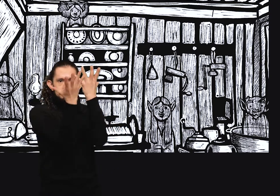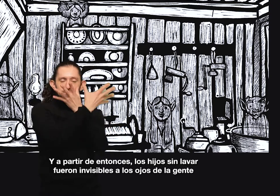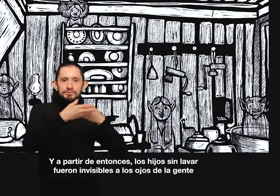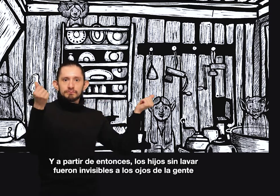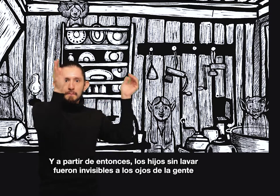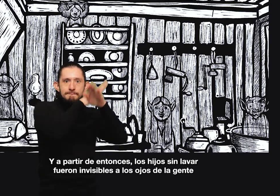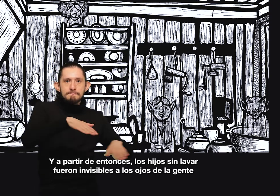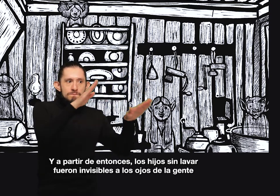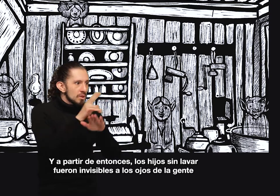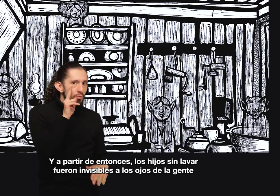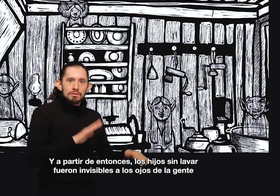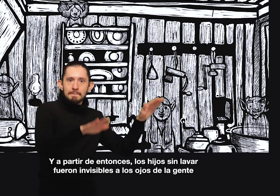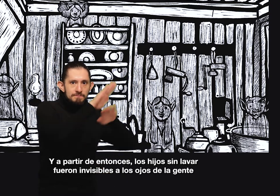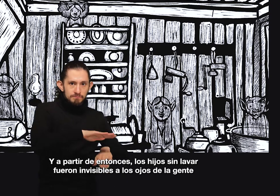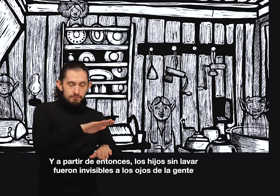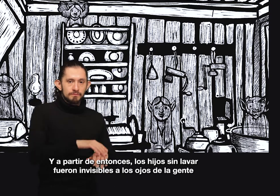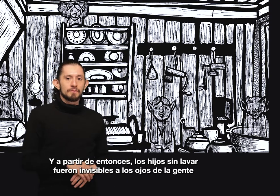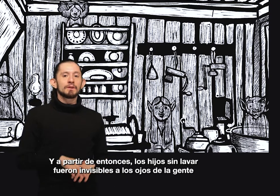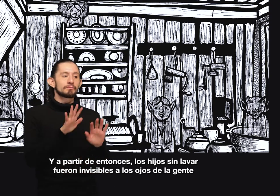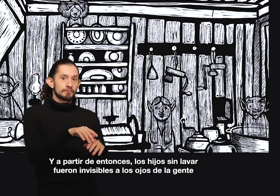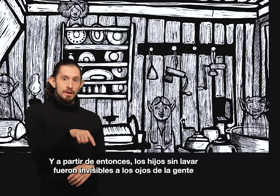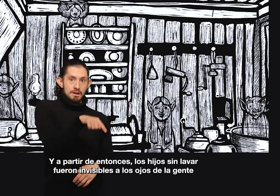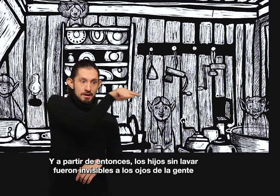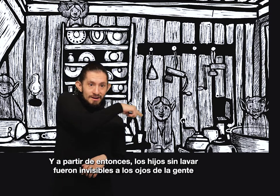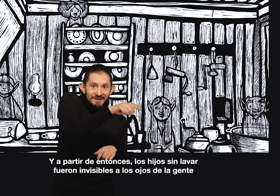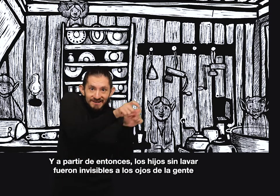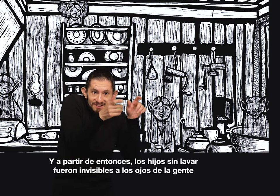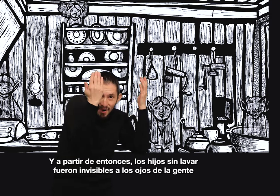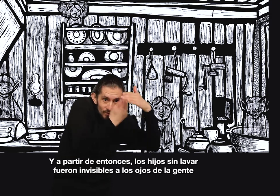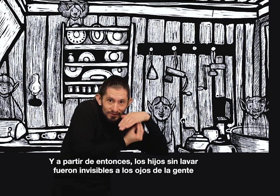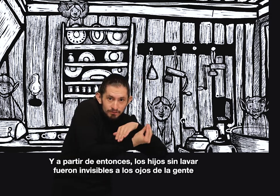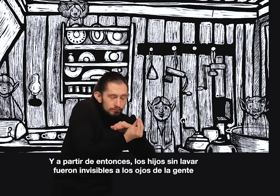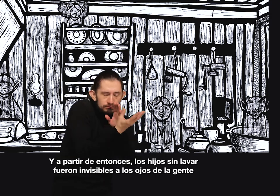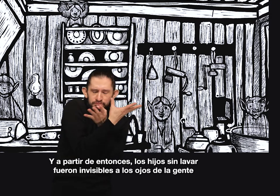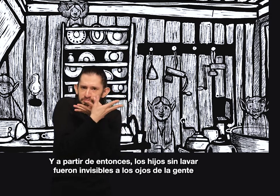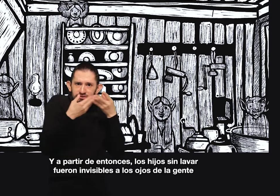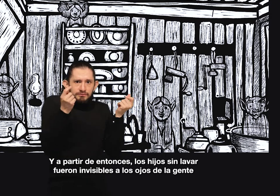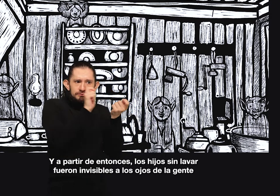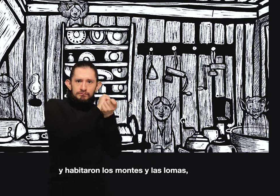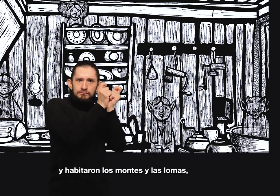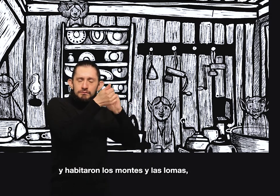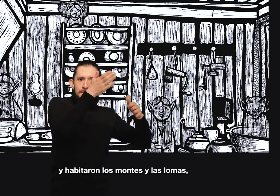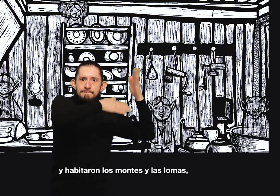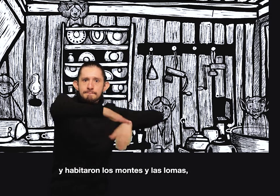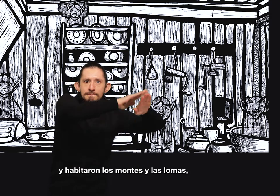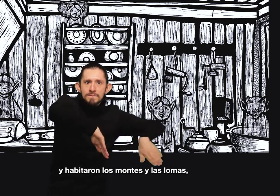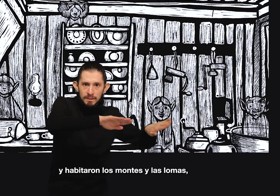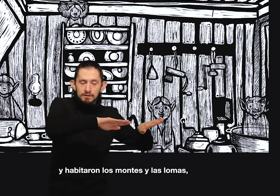Y a partir de entonces los hijos sin lavar fueron invisibles a los ojos de la gente y habitaron los montes